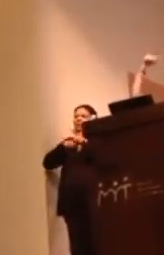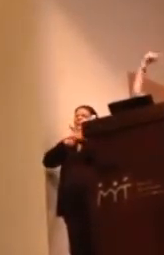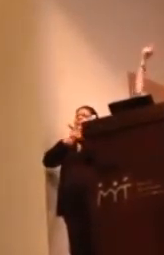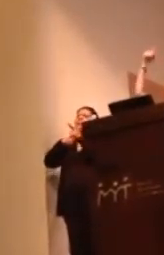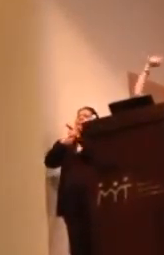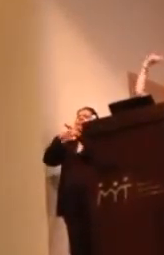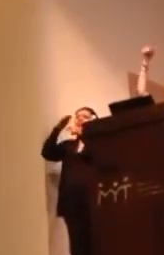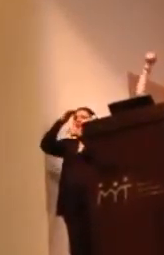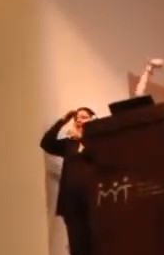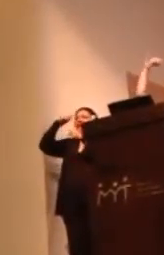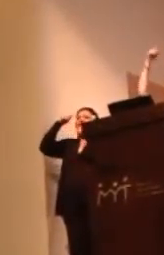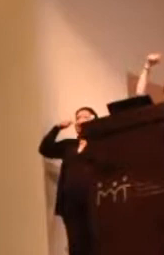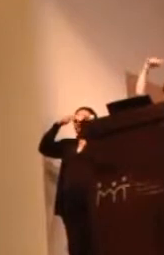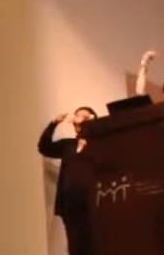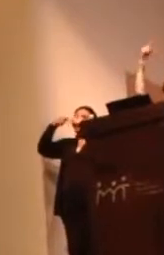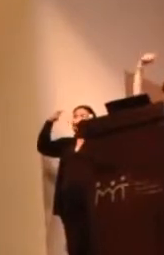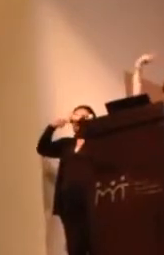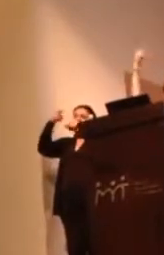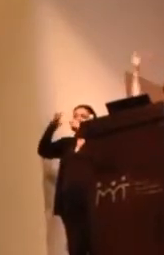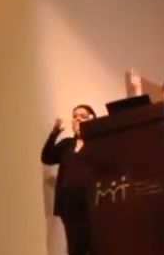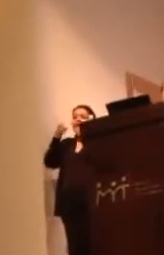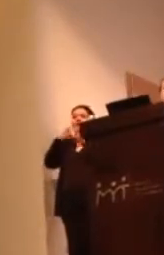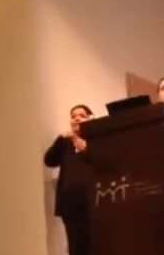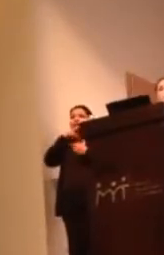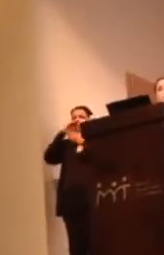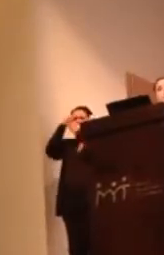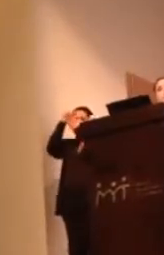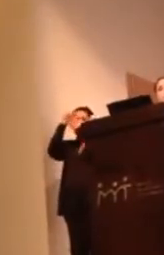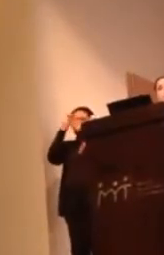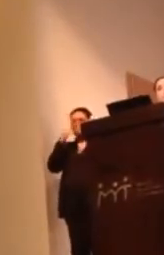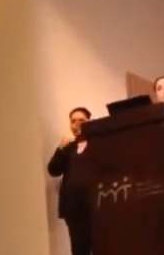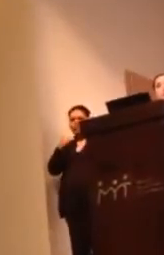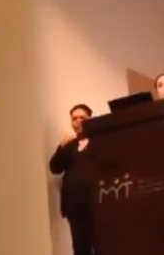un pensamiento a otro de una manera escalonada.